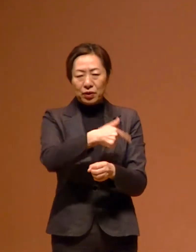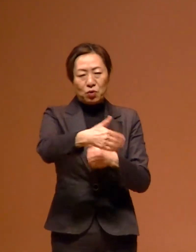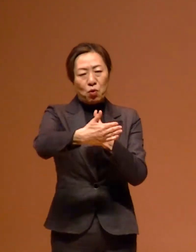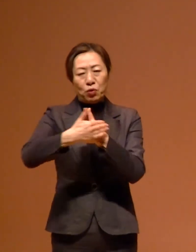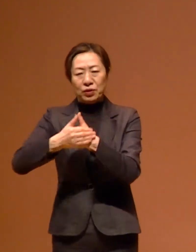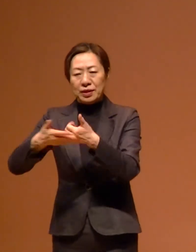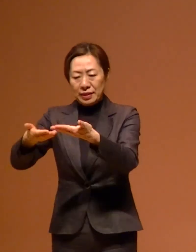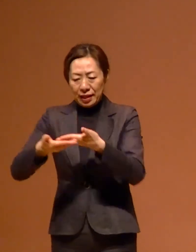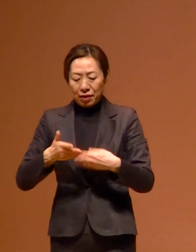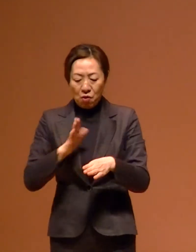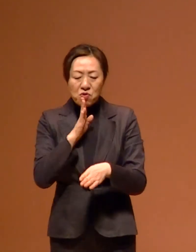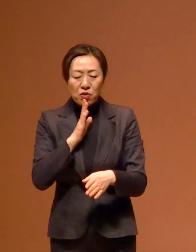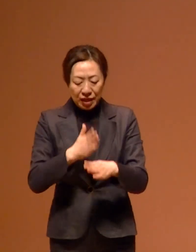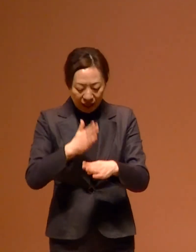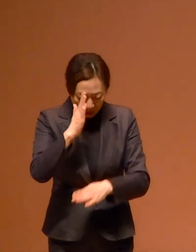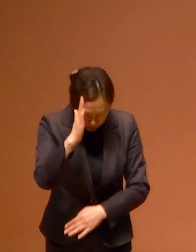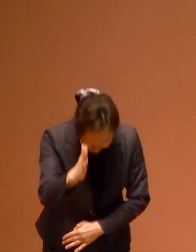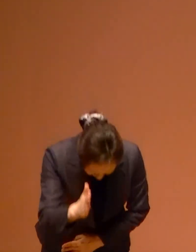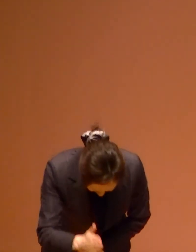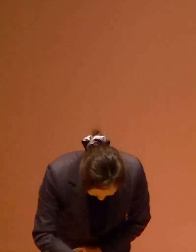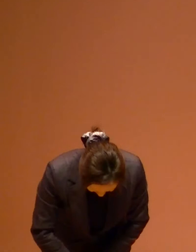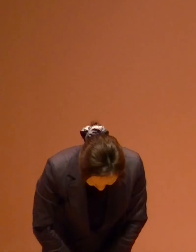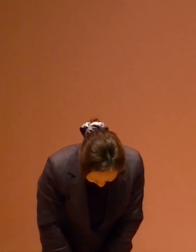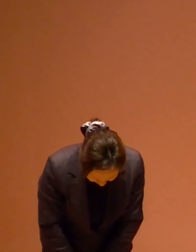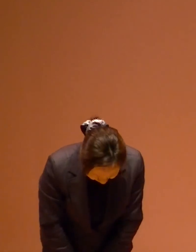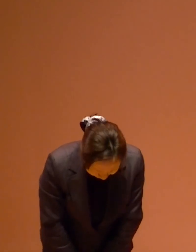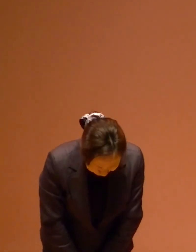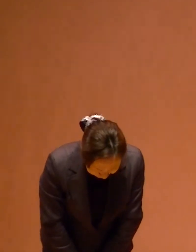ありがとうございました。